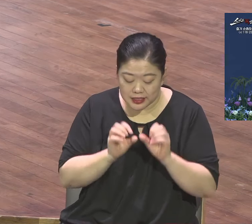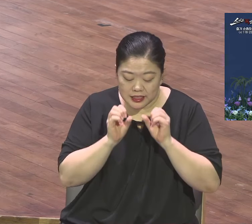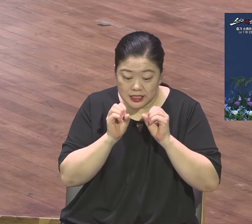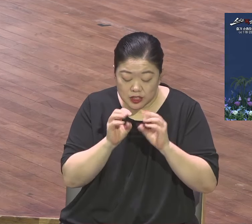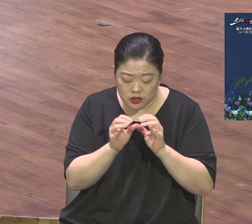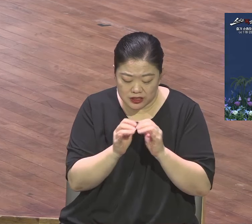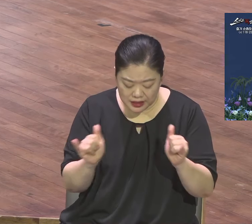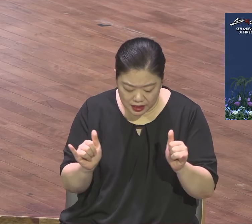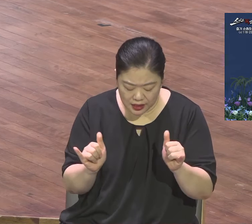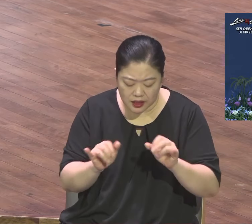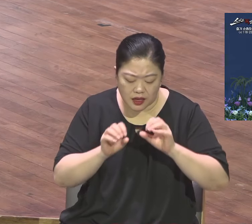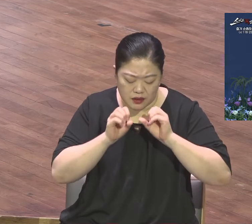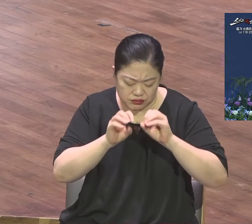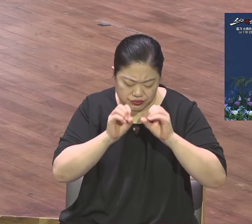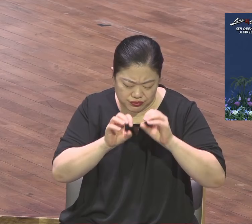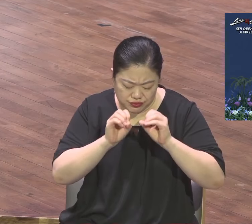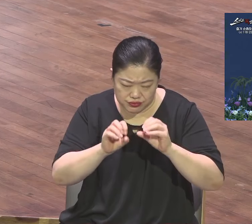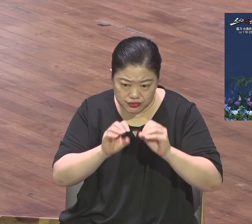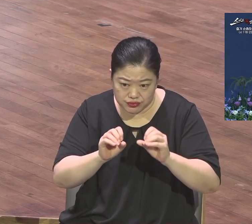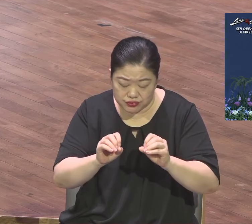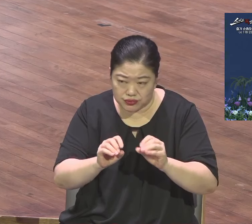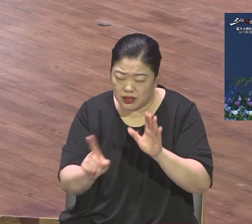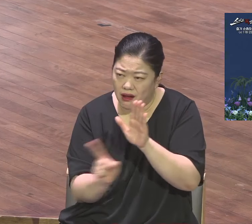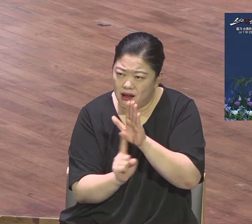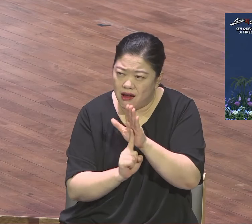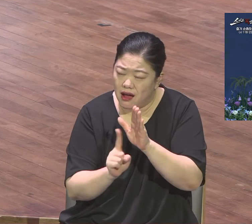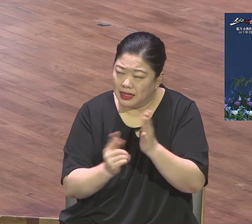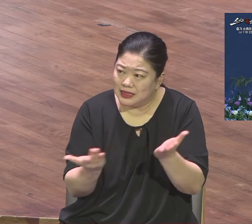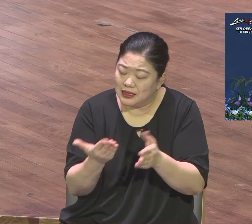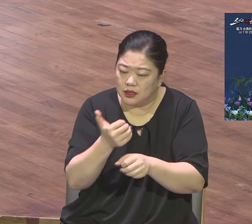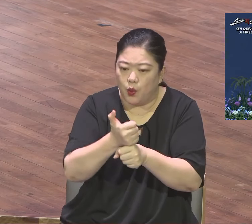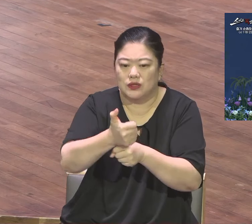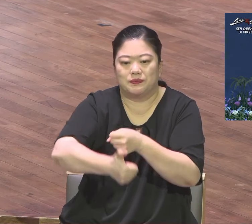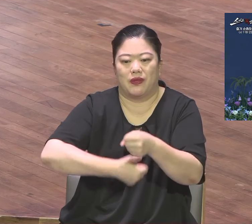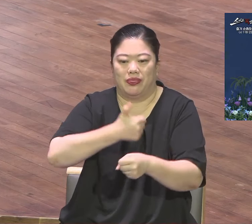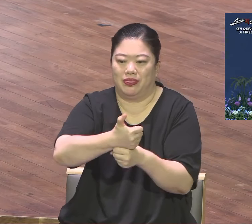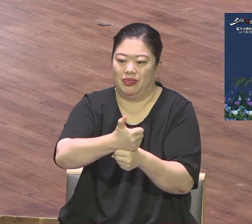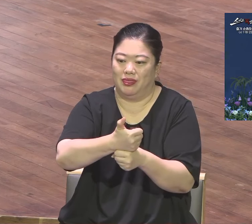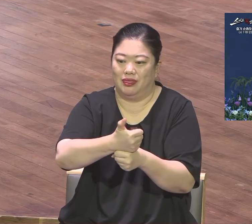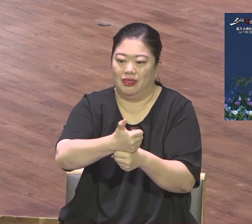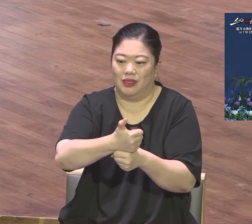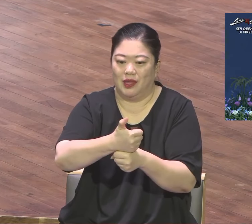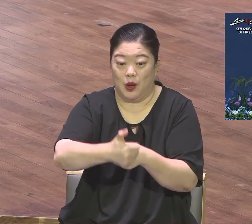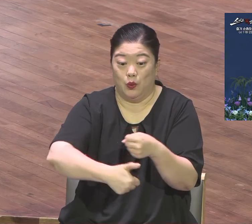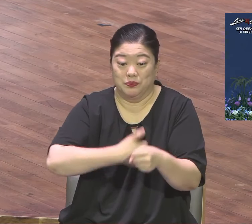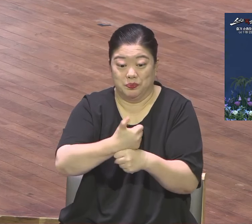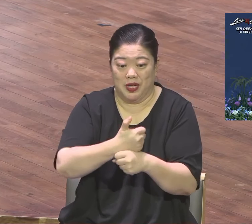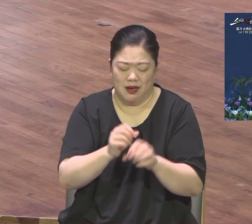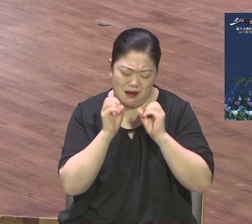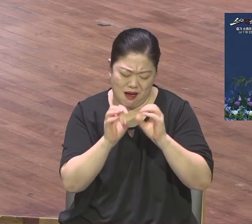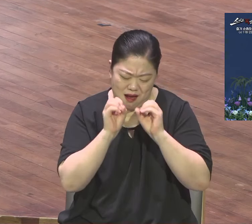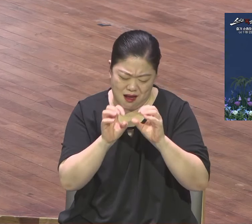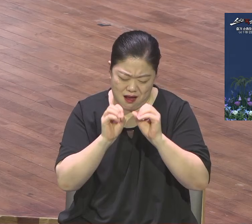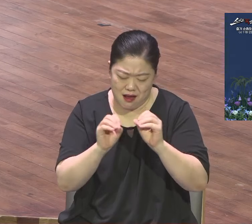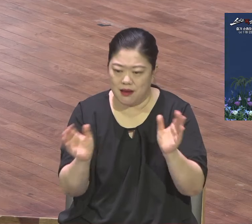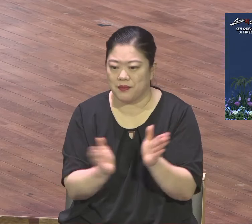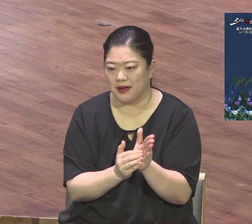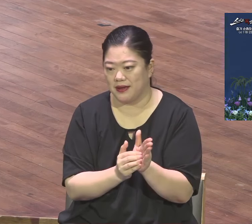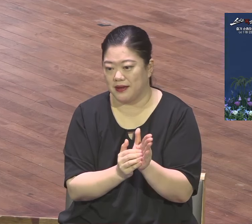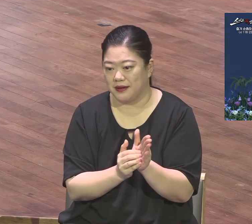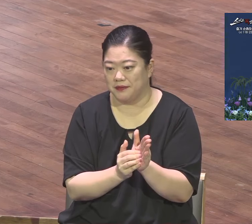시대까지 약 50년에 걸쳐서 선지자 사역을 그렇게 오랫동안 했습니다. 이